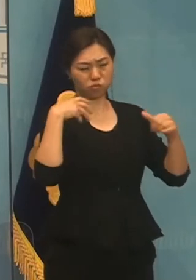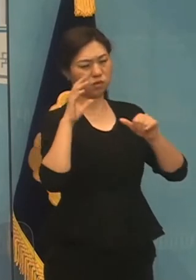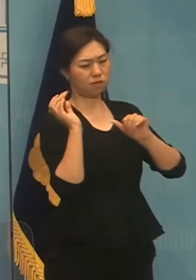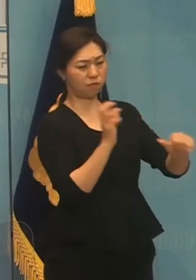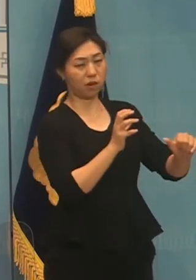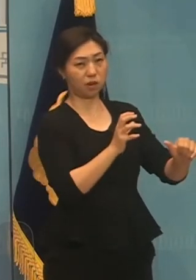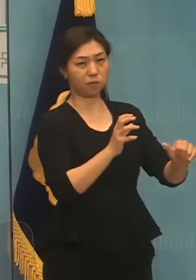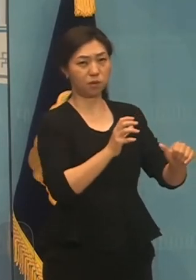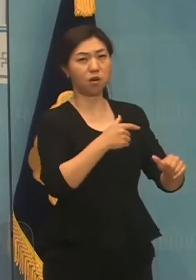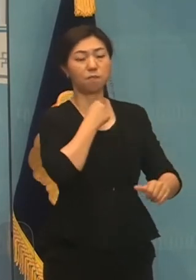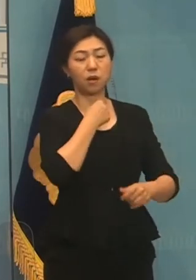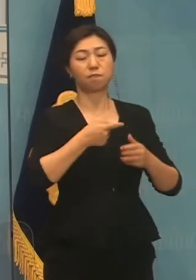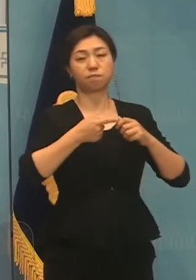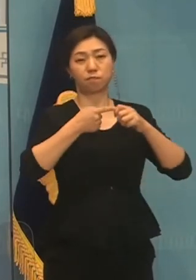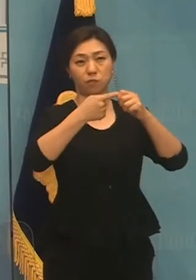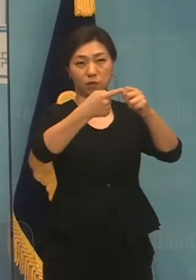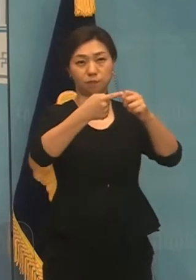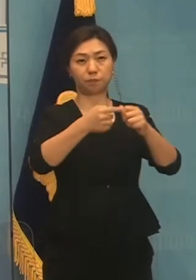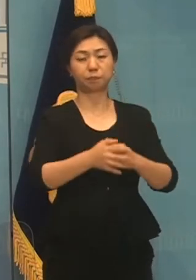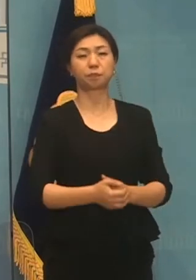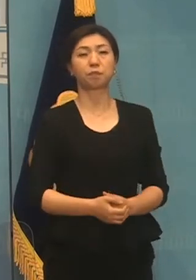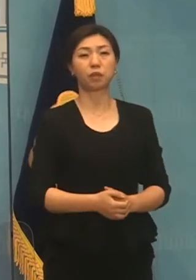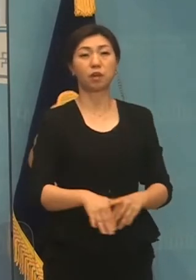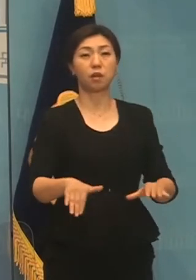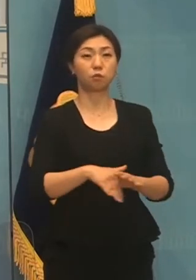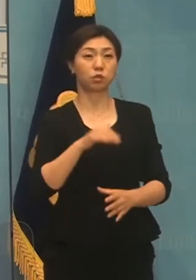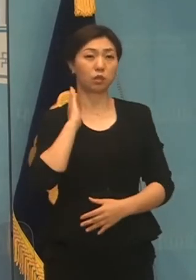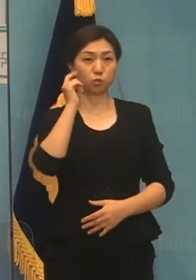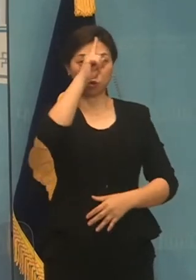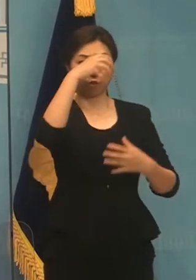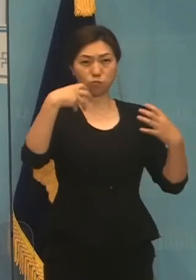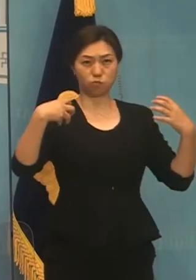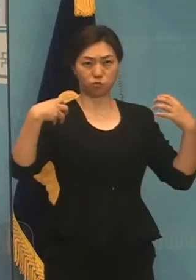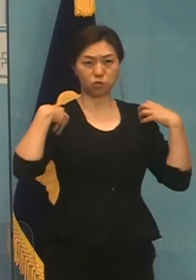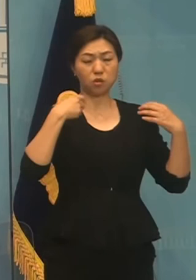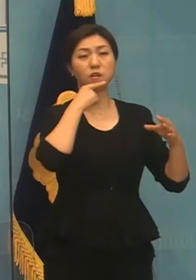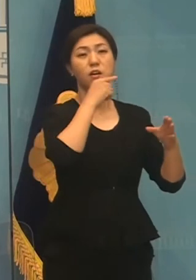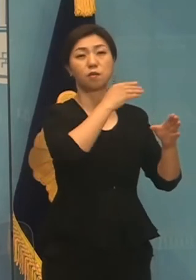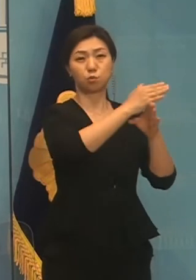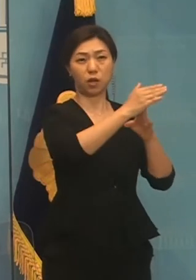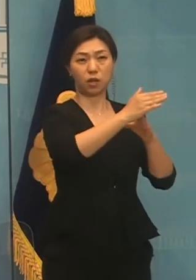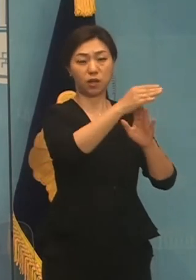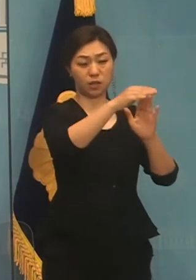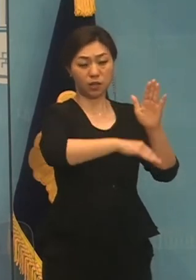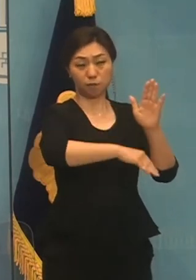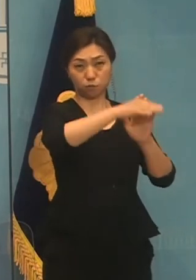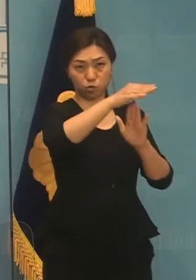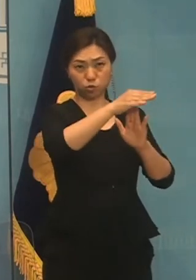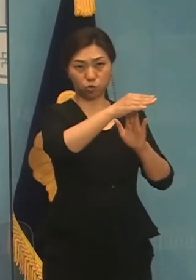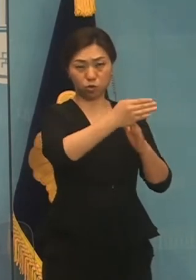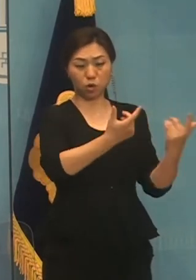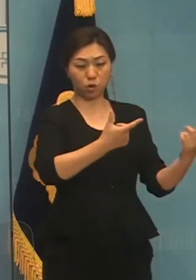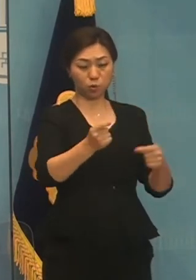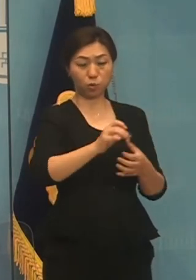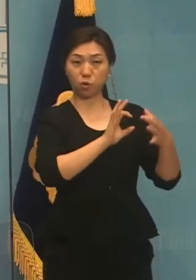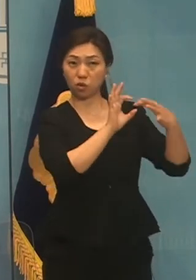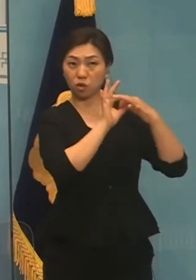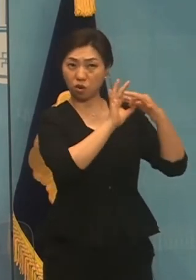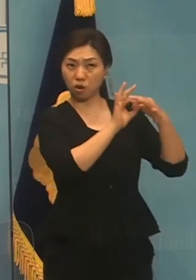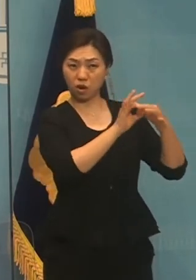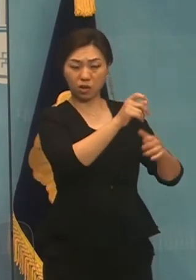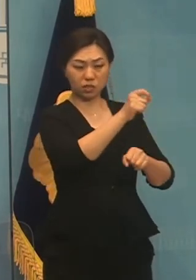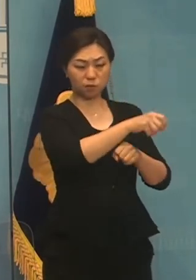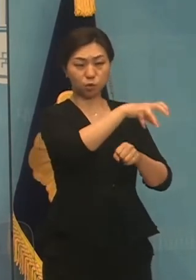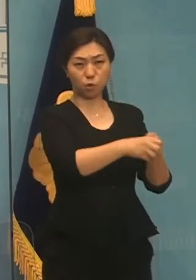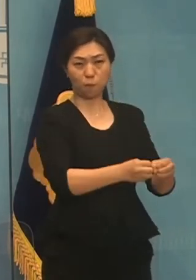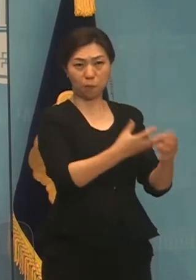요구한다. 첫째, 문재인 정권은 북한의 남북 공동연락사무소 폭파에 대한 사과와